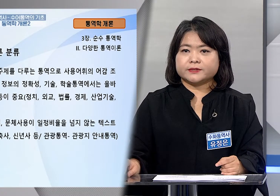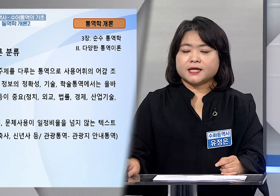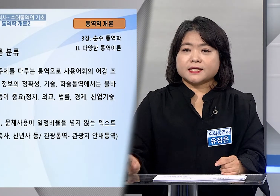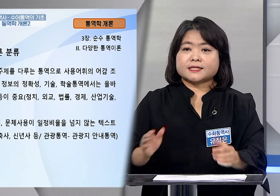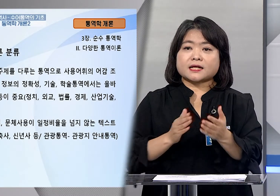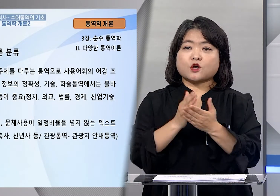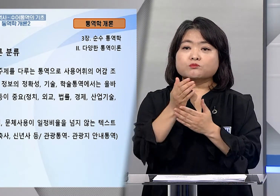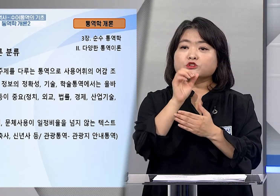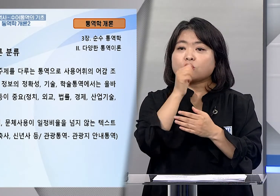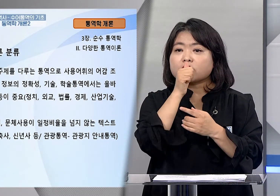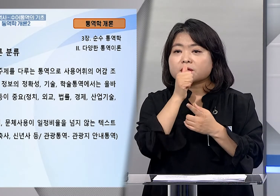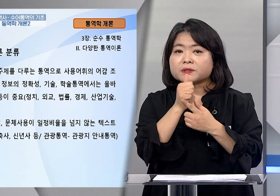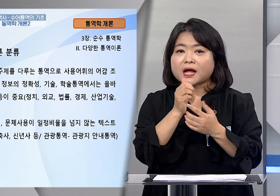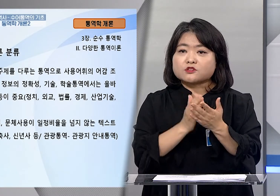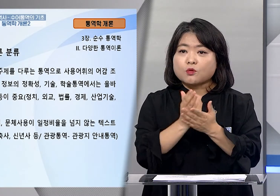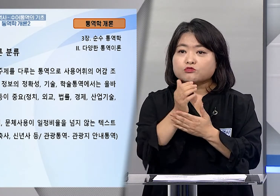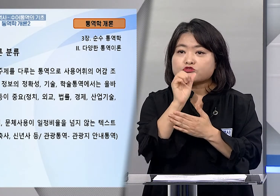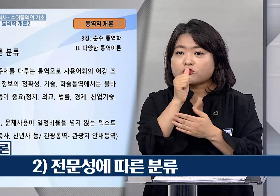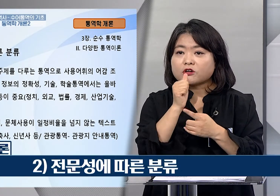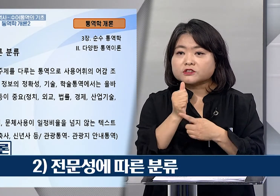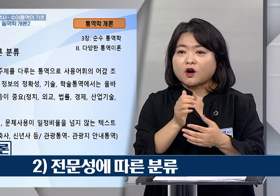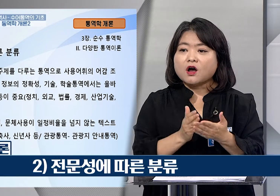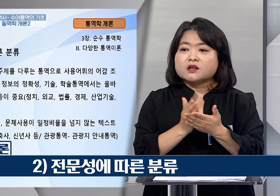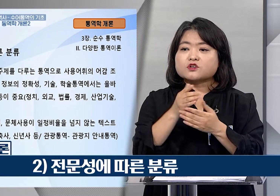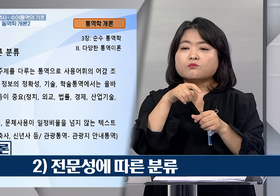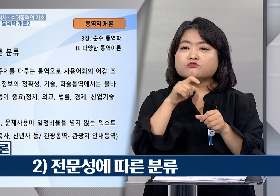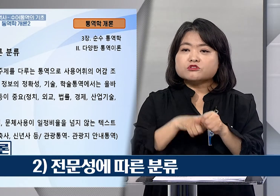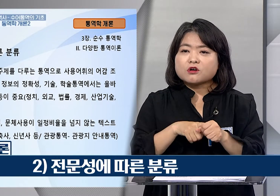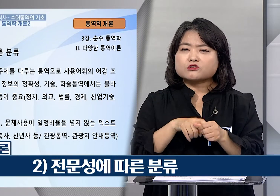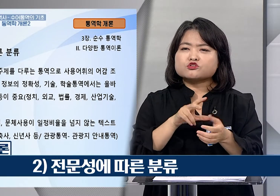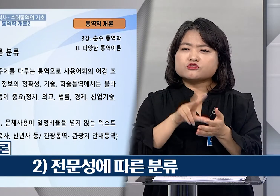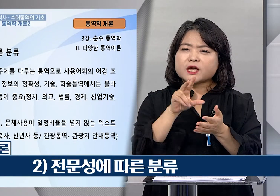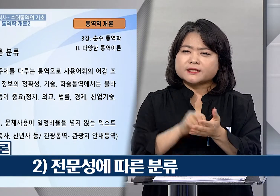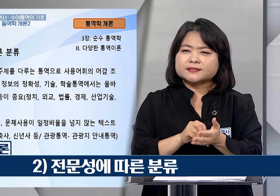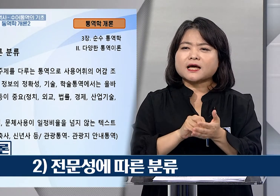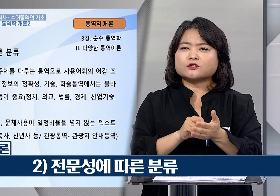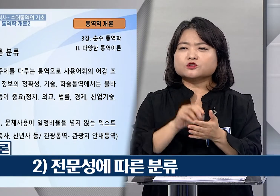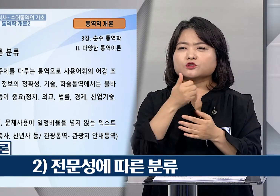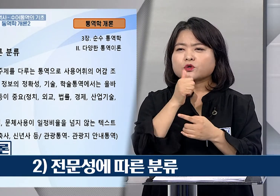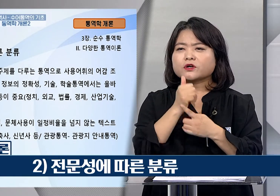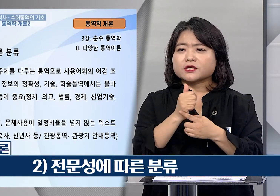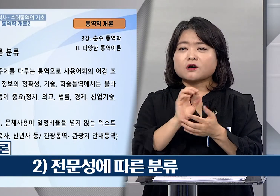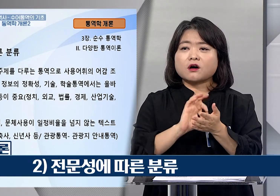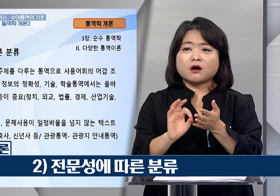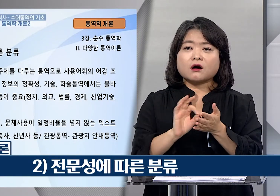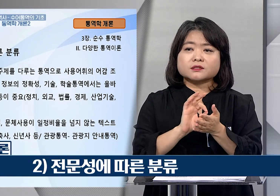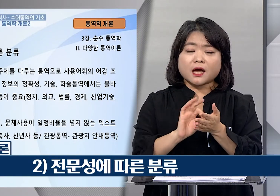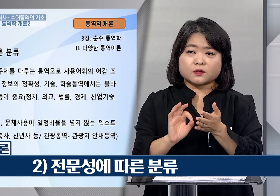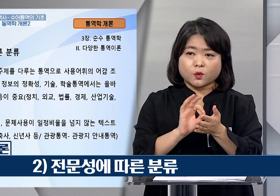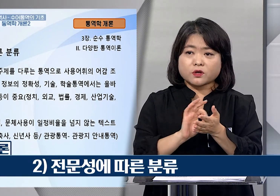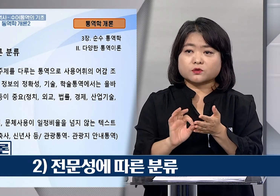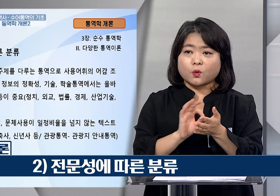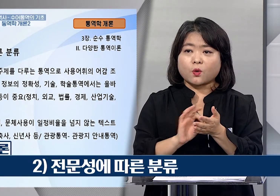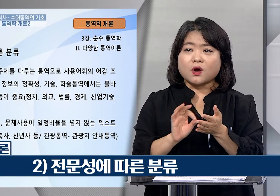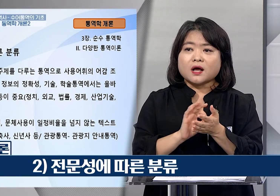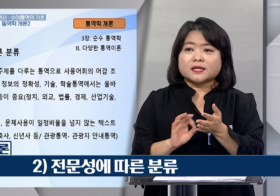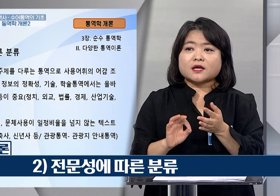전문 통역입니다. 전문 통역은 전문적 주제를 다루는 통역으로 이